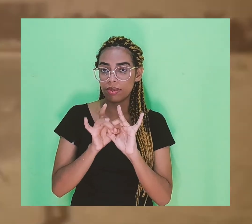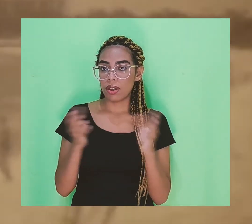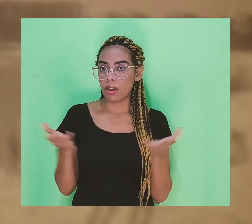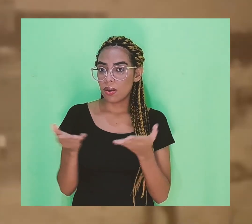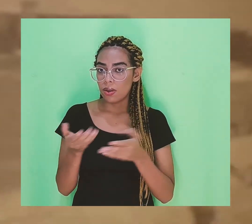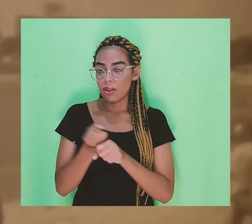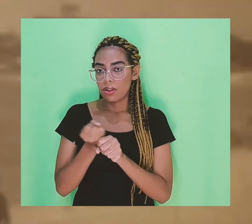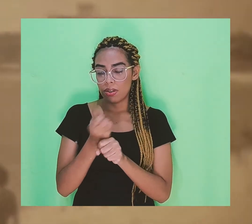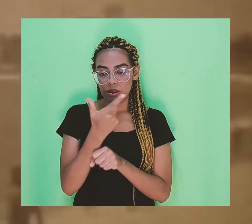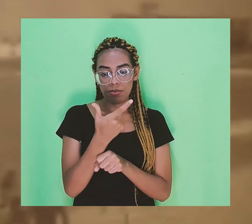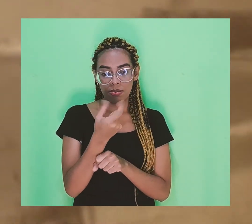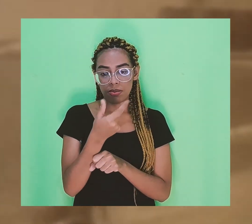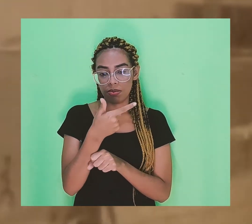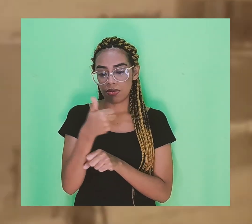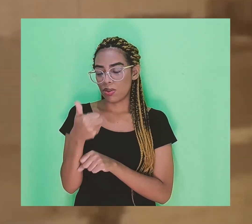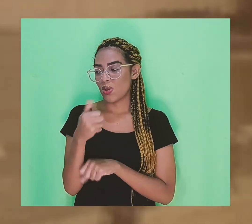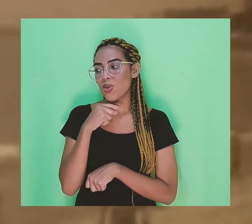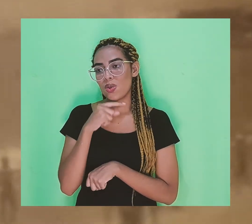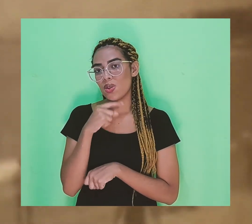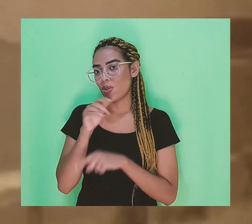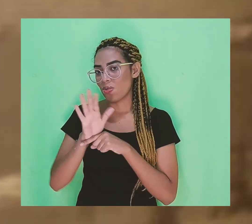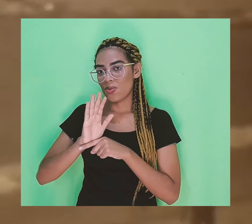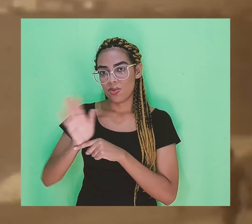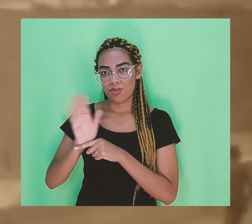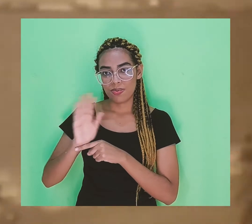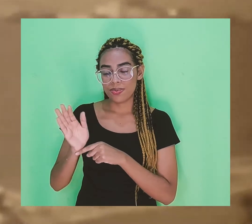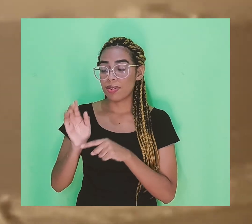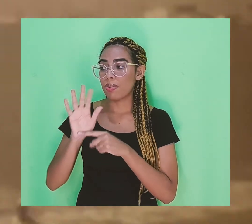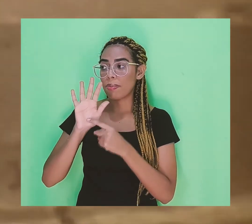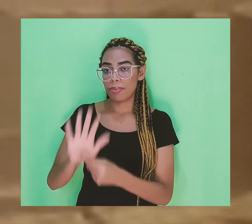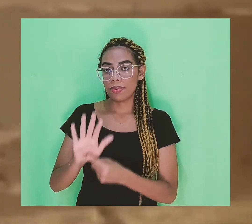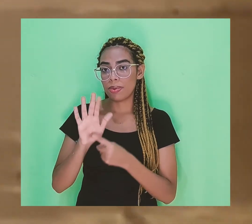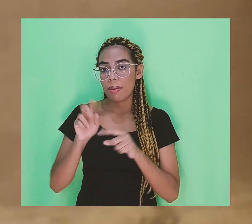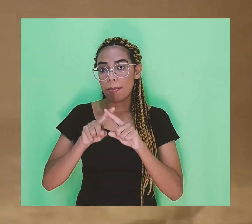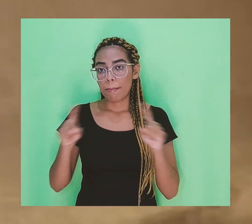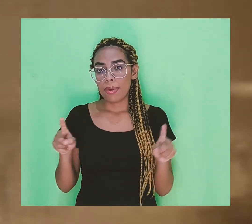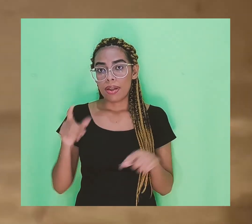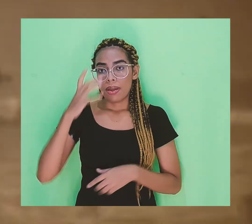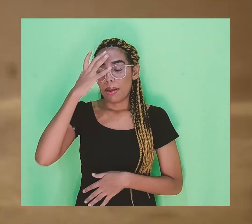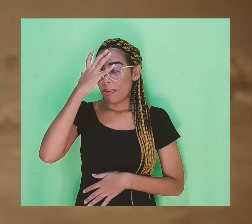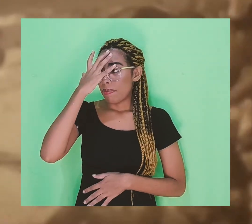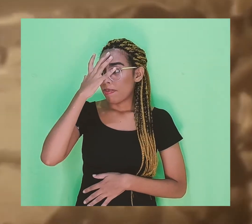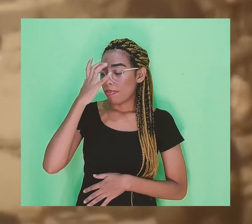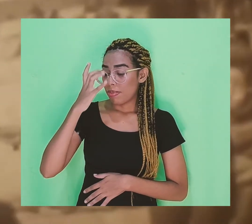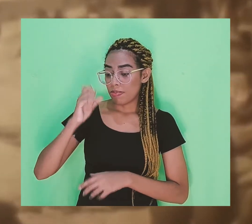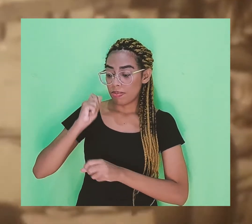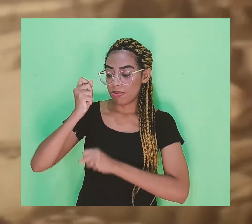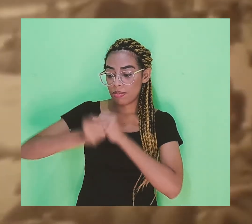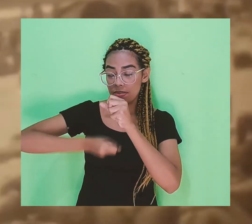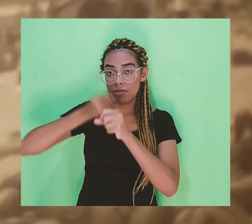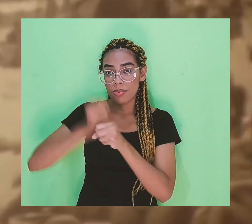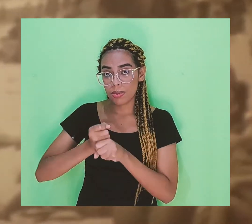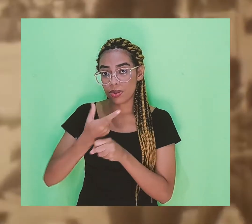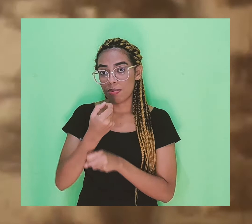ano, a gente não conseguiu fazer nenhuma amostra. Mas, para o ano que vem, a gente está se reorganizando. Estamos conversando com